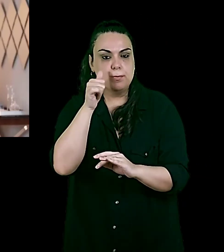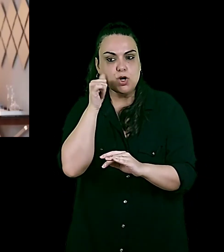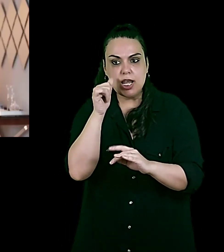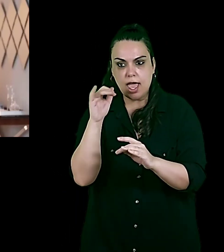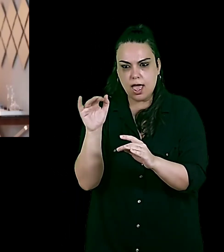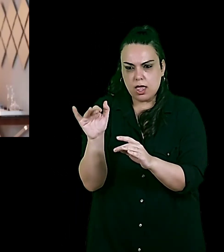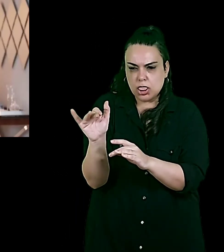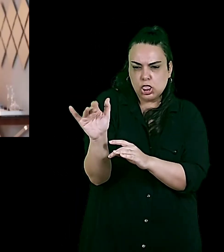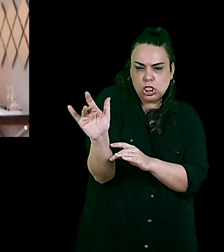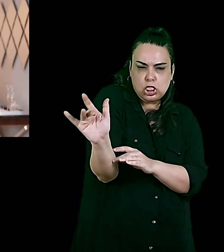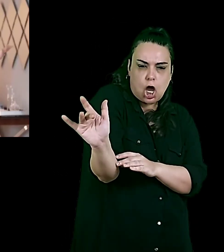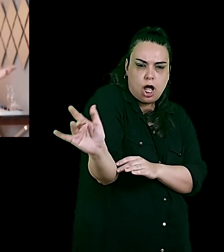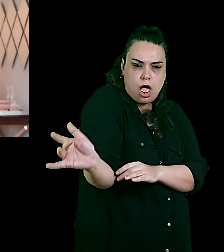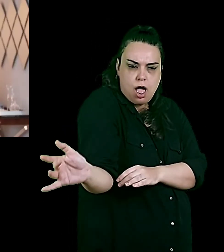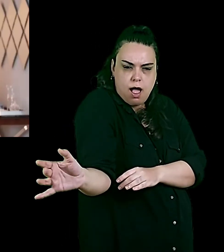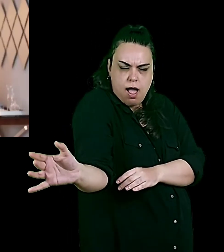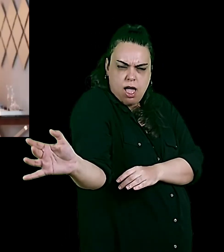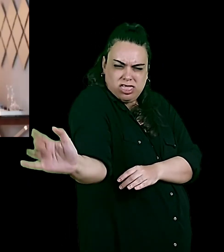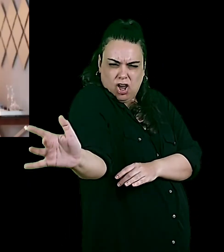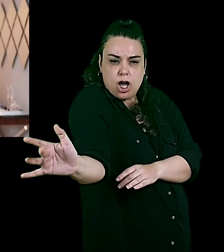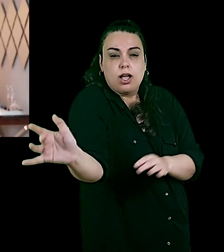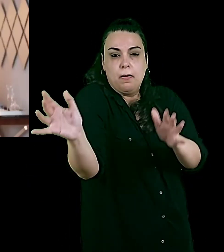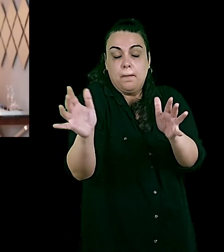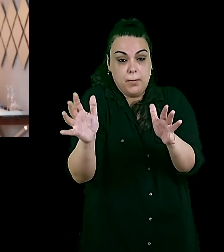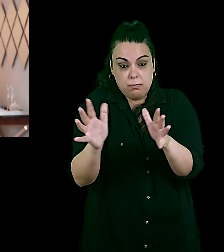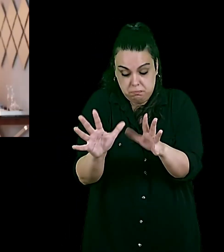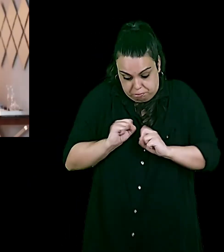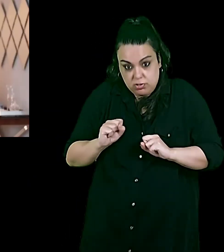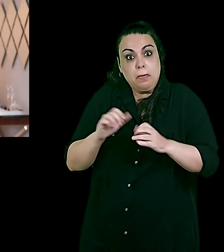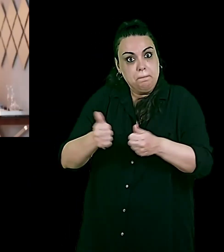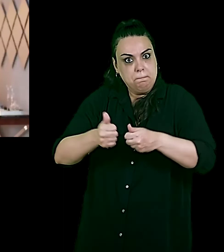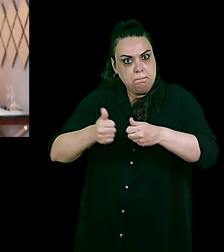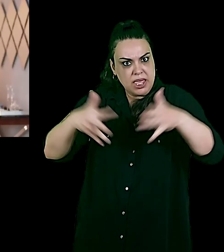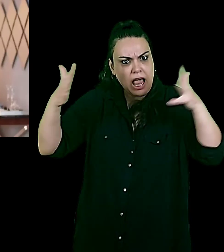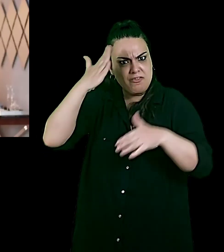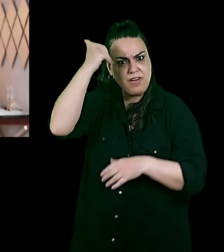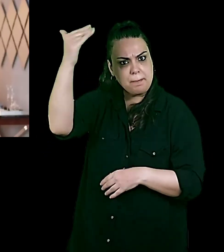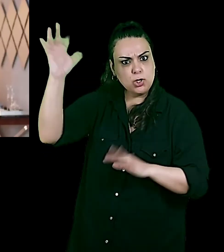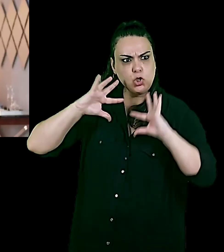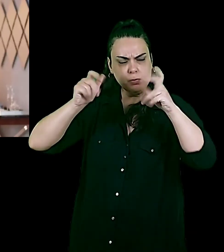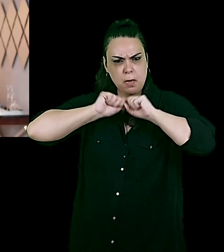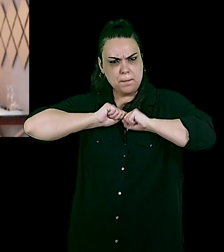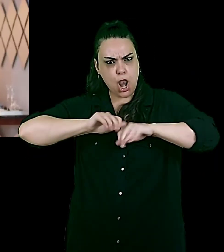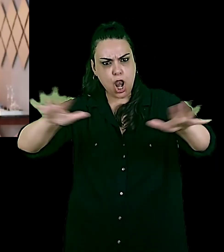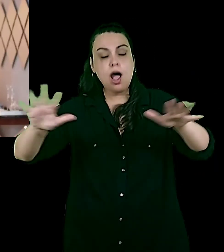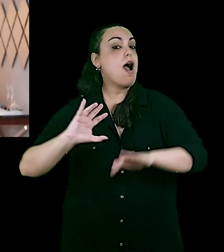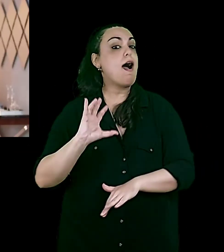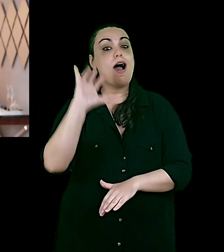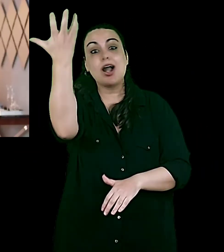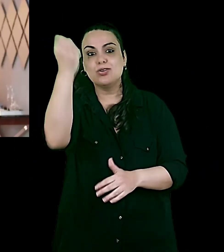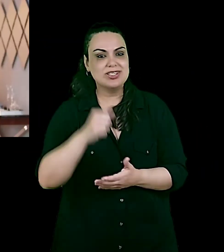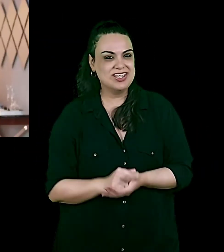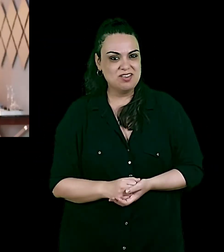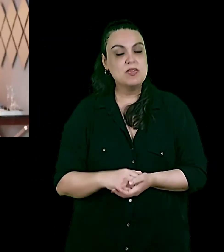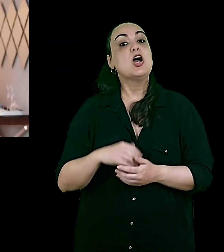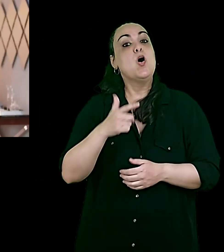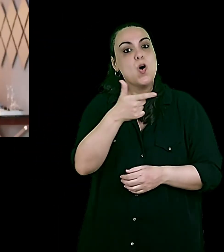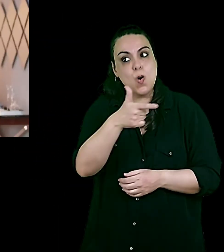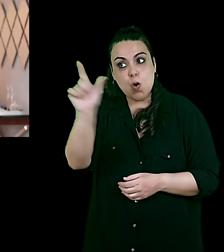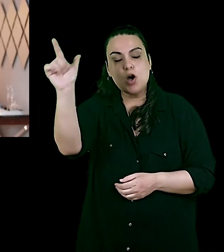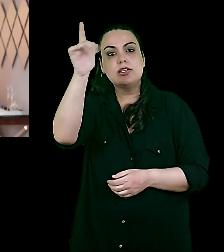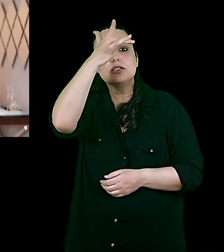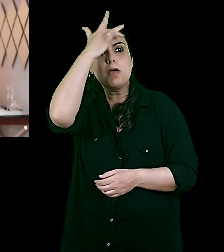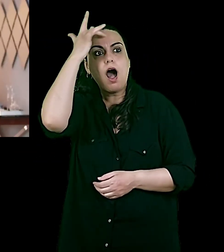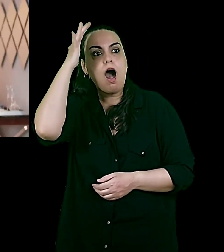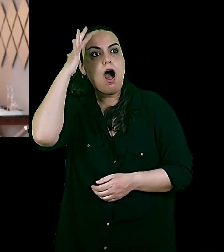ela tocou e recebeu, e esse milagre se tornou famoso e conhecido, aí vai acontecer algo extraordinário. Outras pessoas